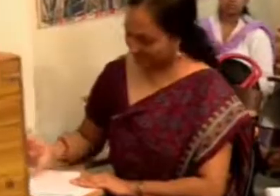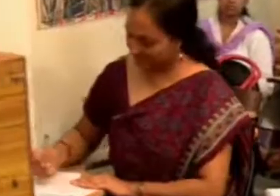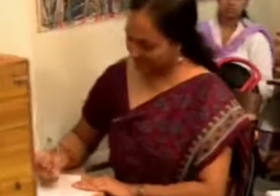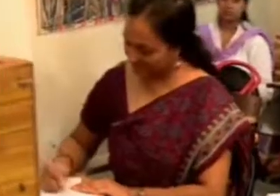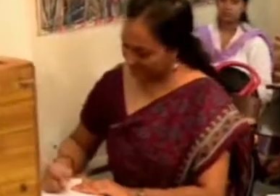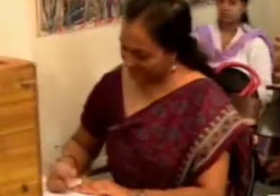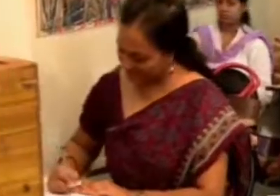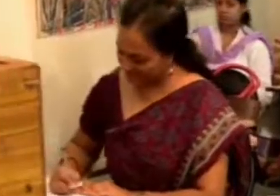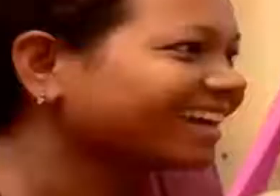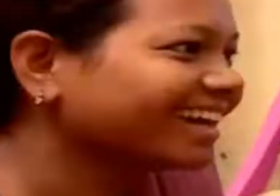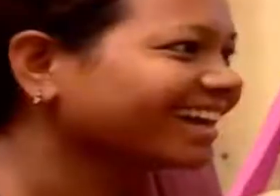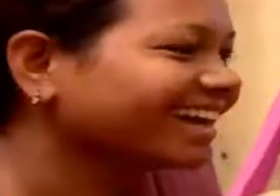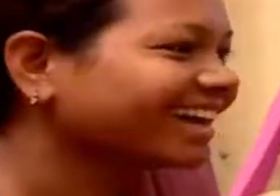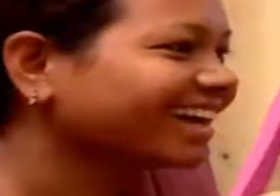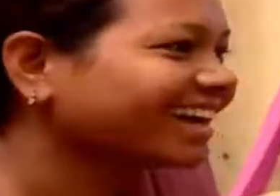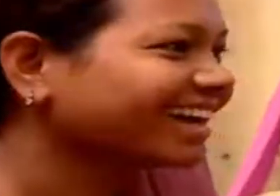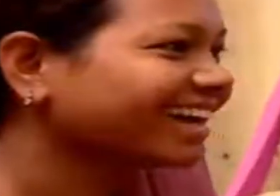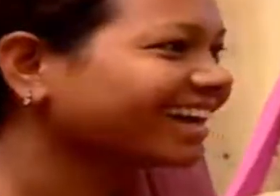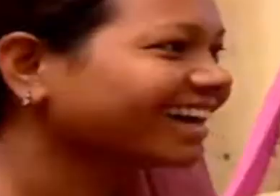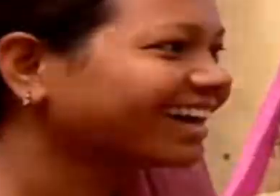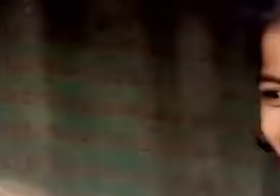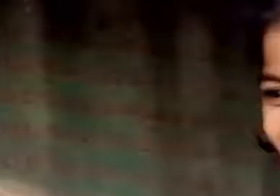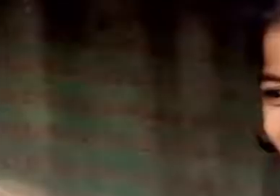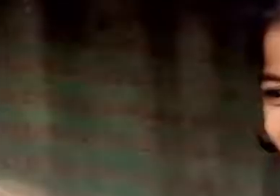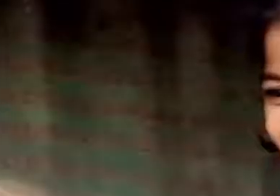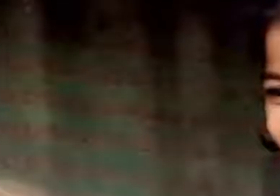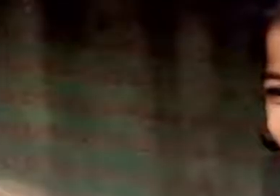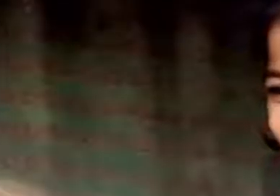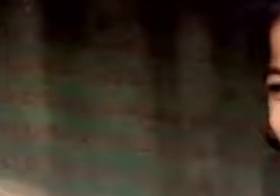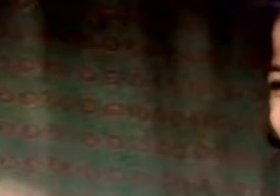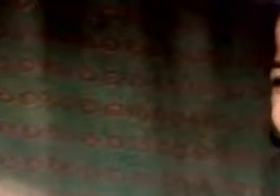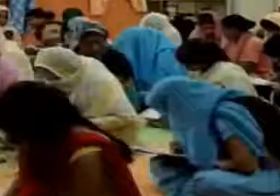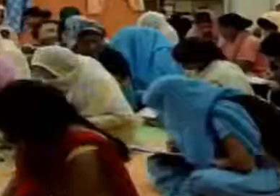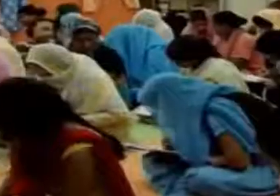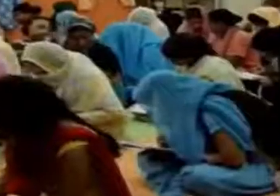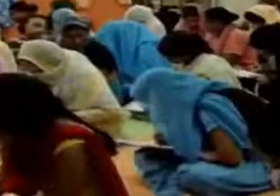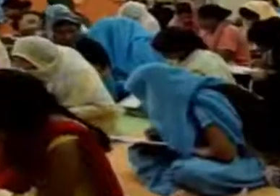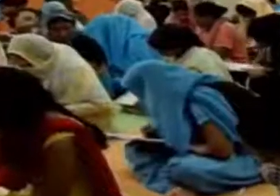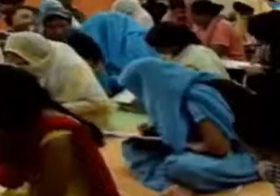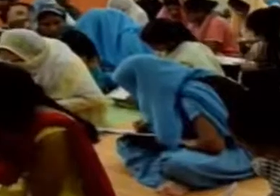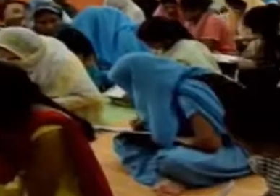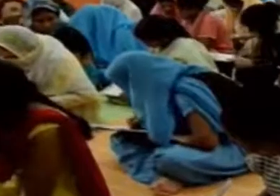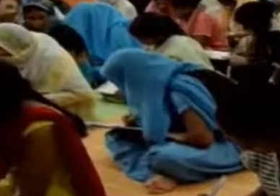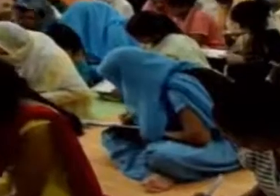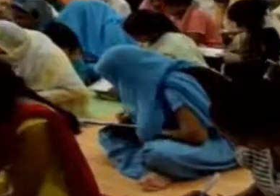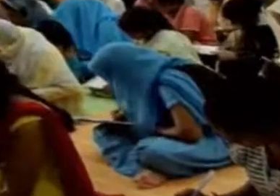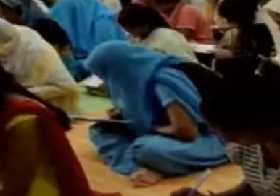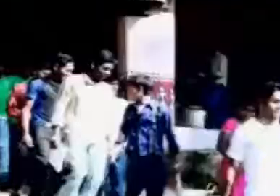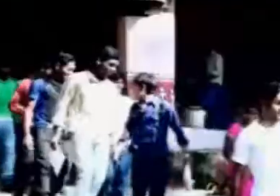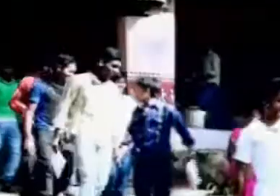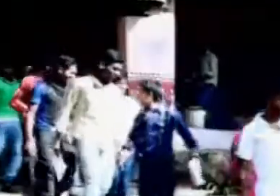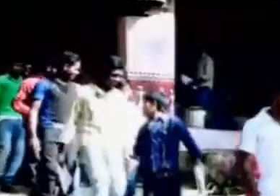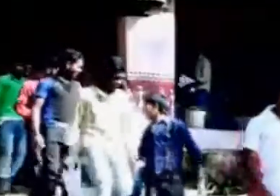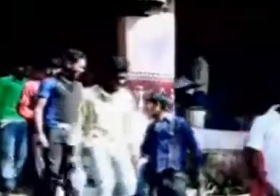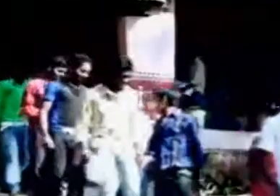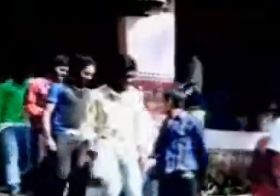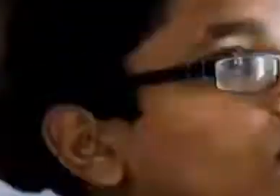हम कहीं पढ़े वे विषय की लोच से युक्त हो। मित्रों